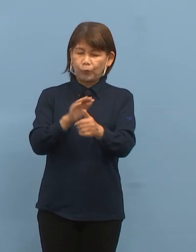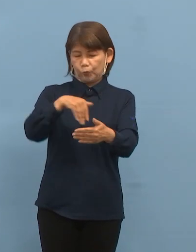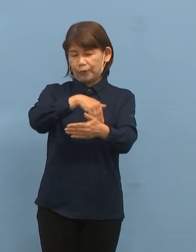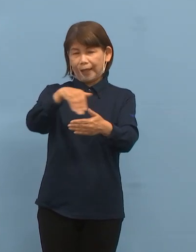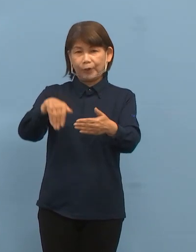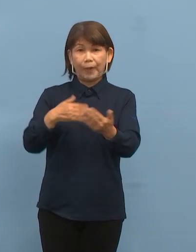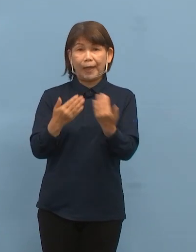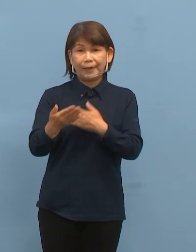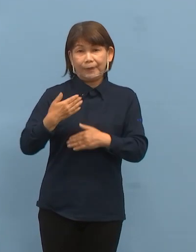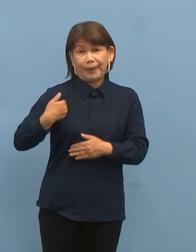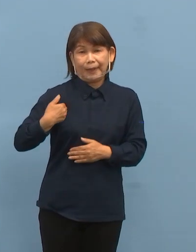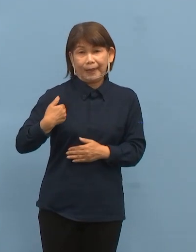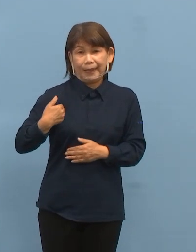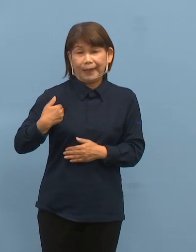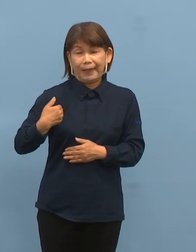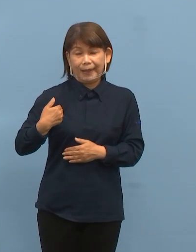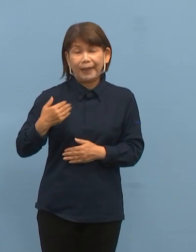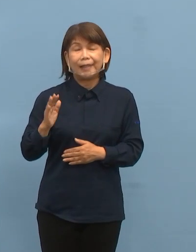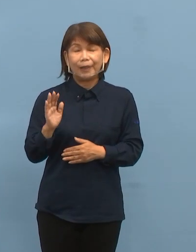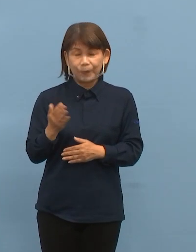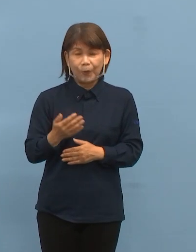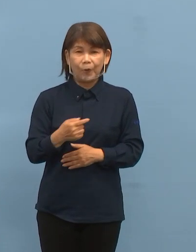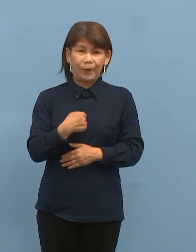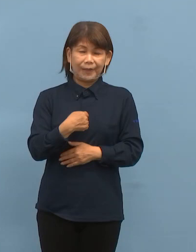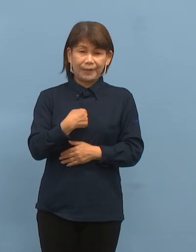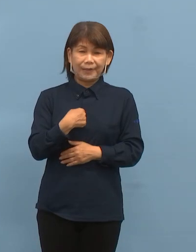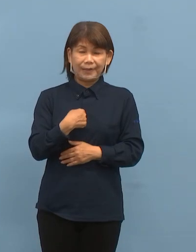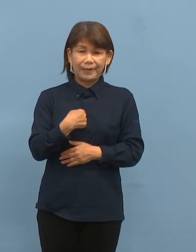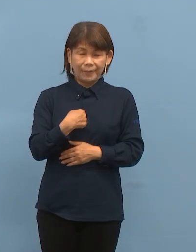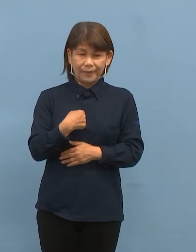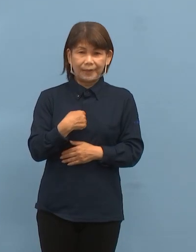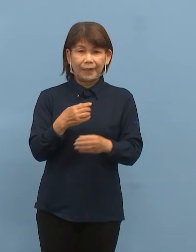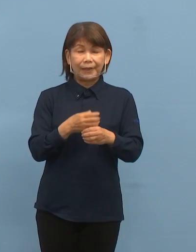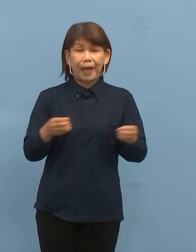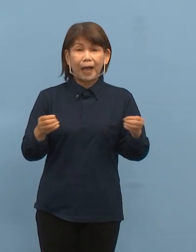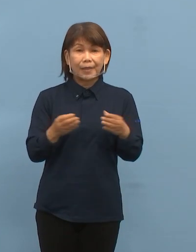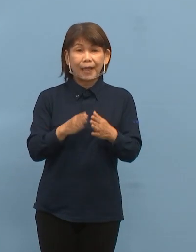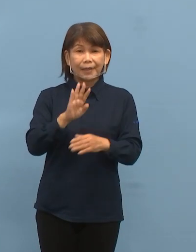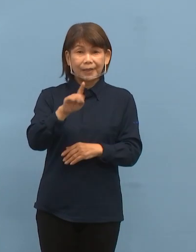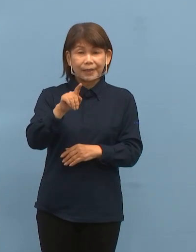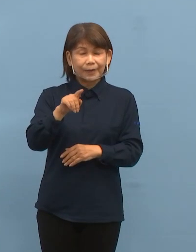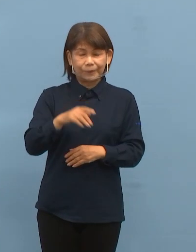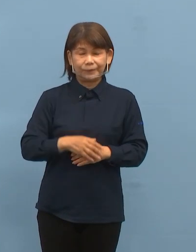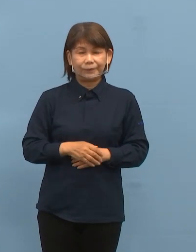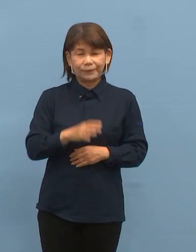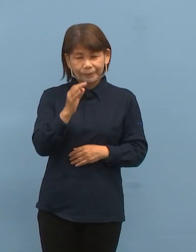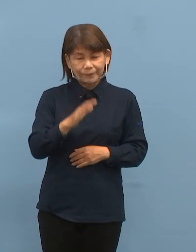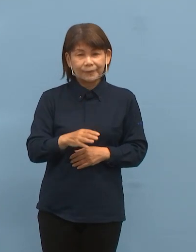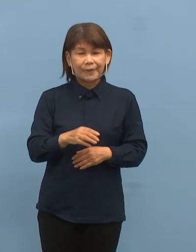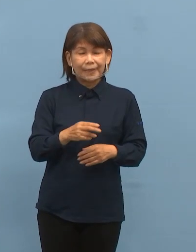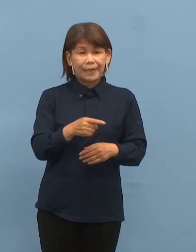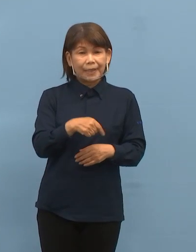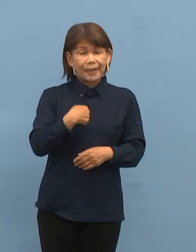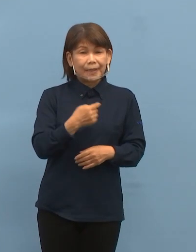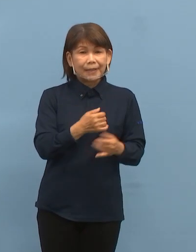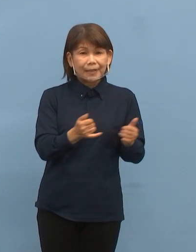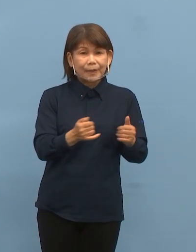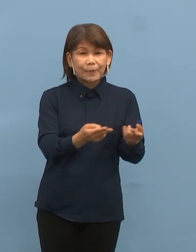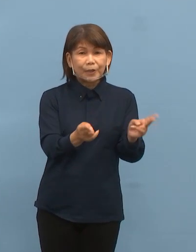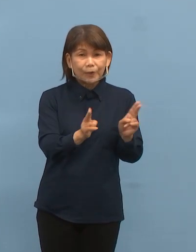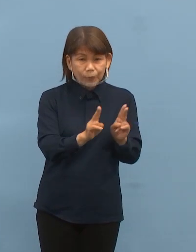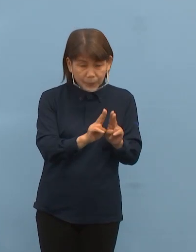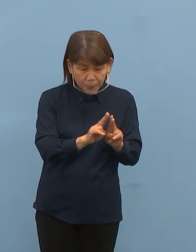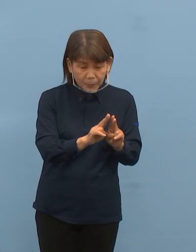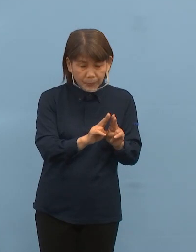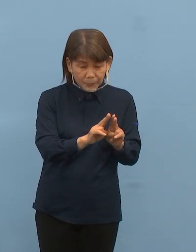らかじゃないですけど、やはりその私自身がその長崎県、あ、すみません、自民党長崎県連と日本維新の